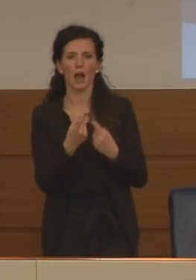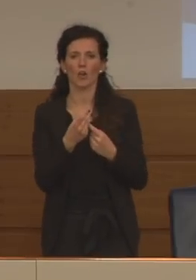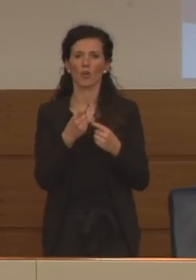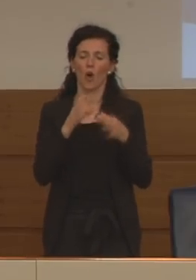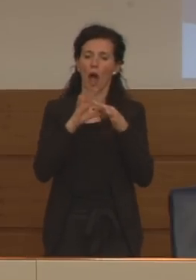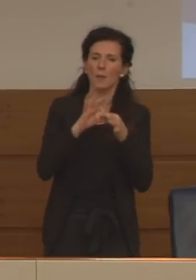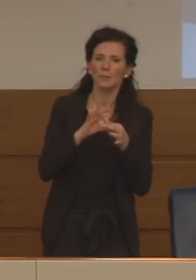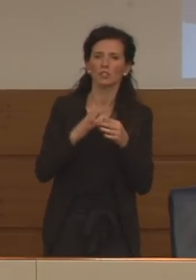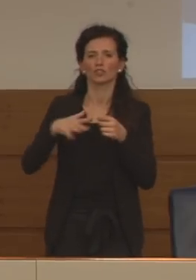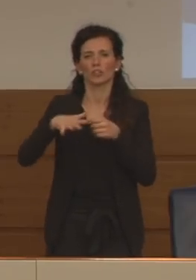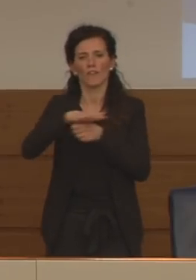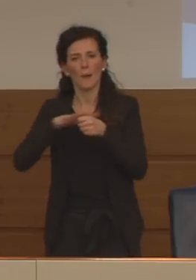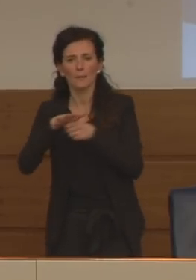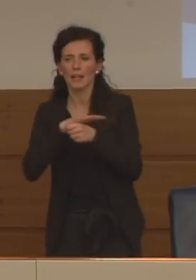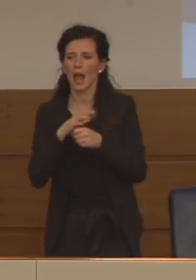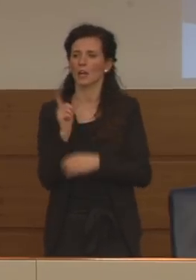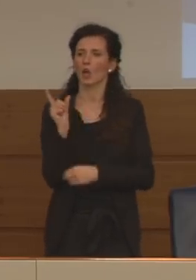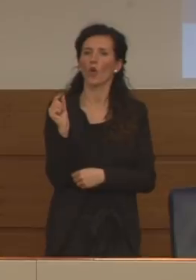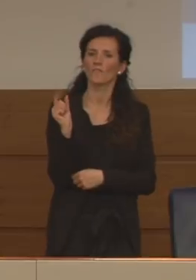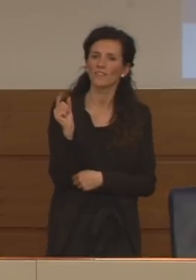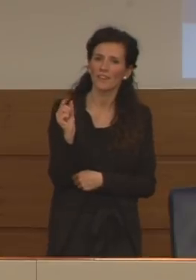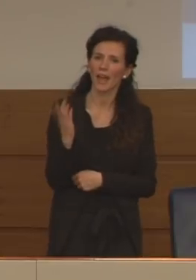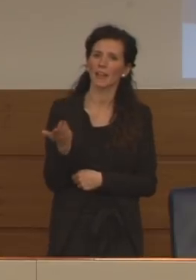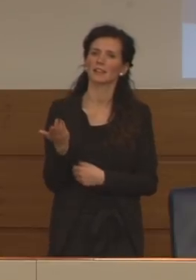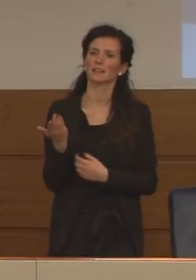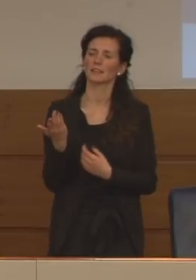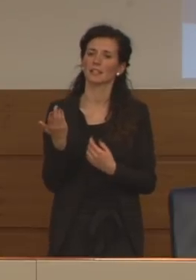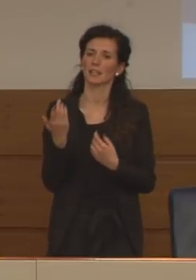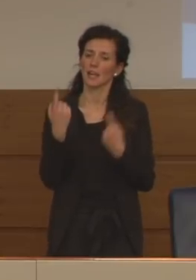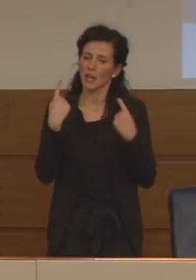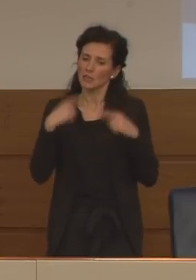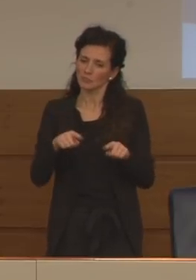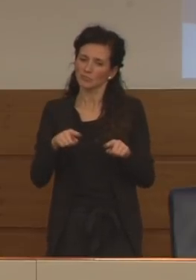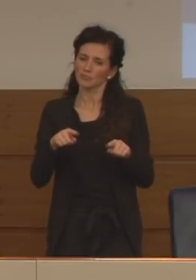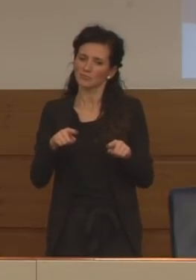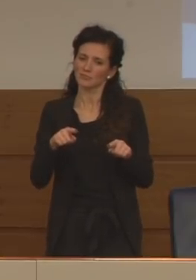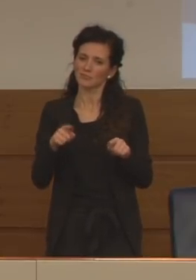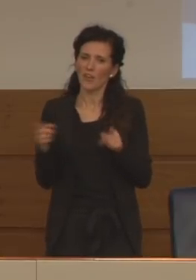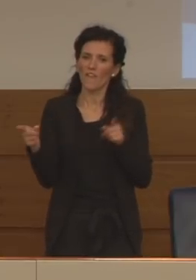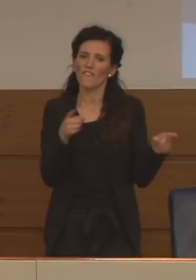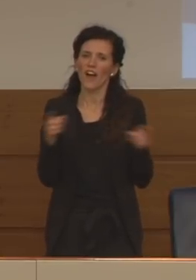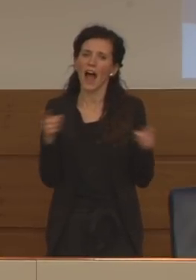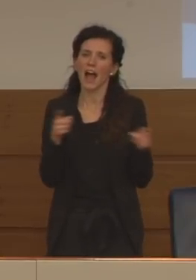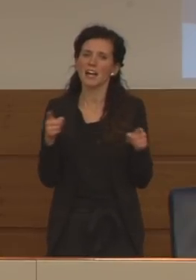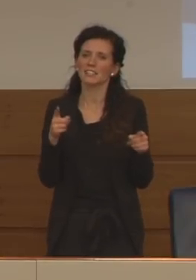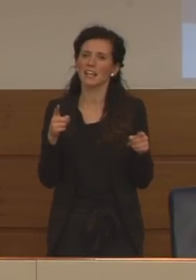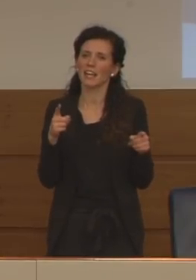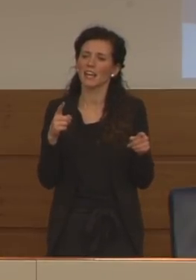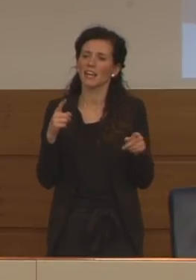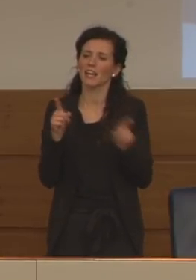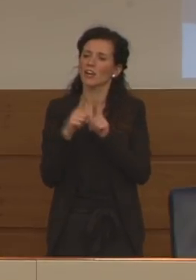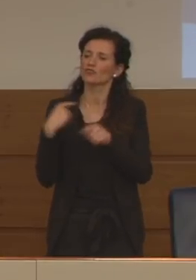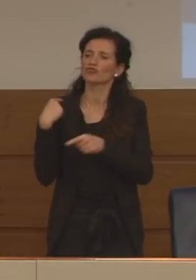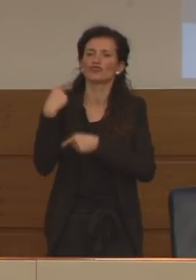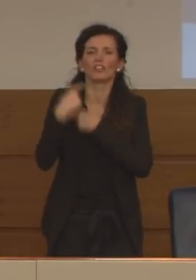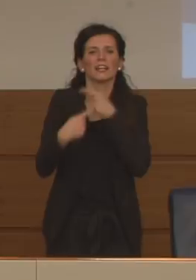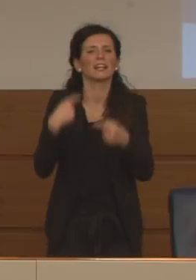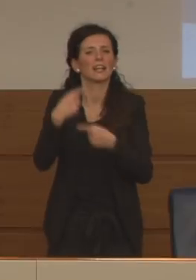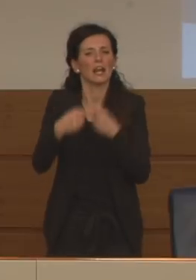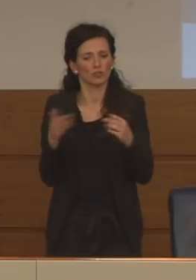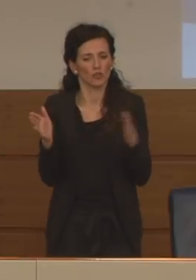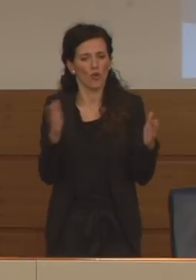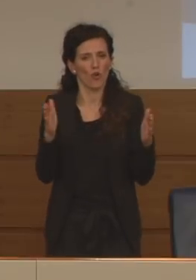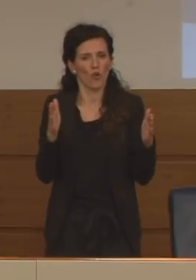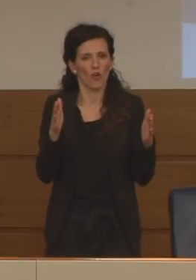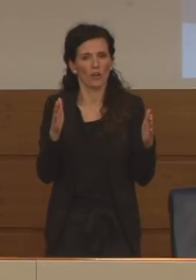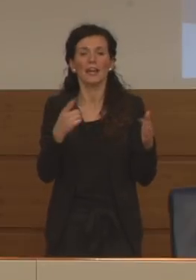tra familiari tra transgenerazionale a me piace sottolineare che il comportamento